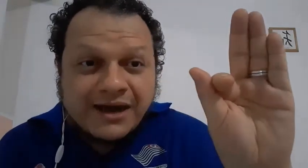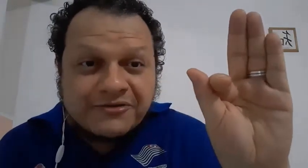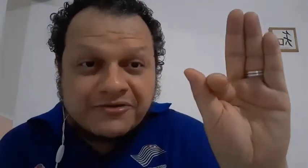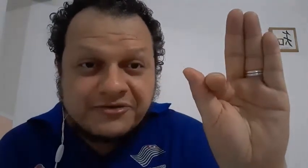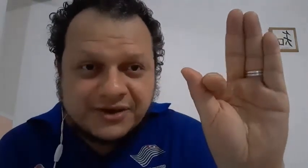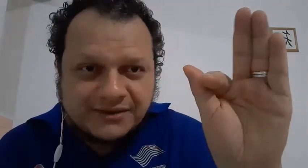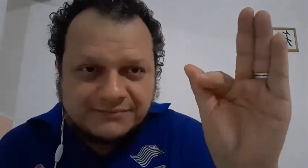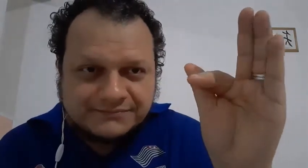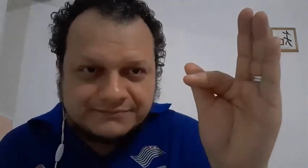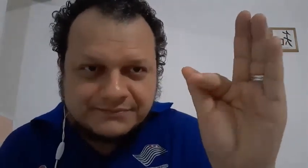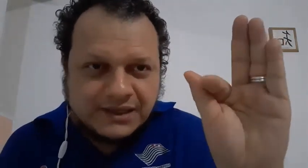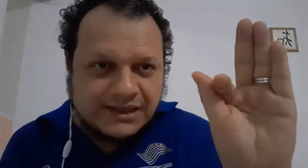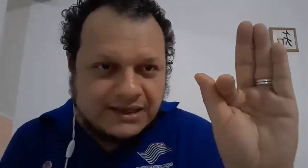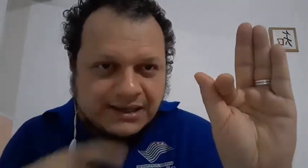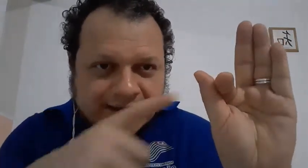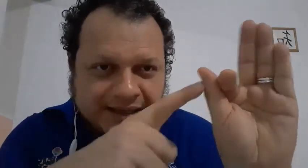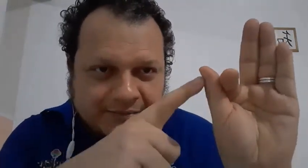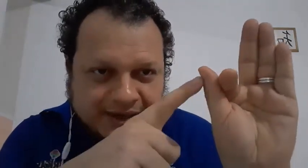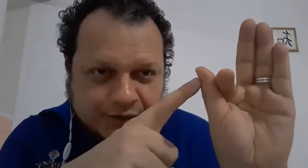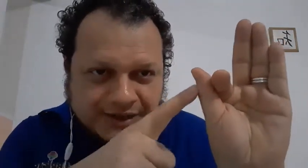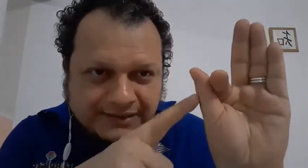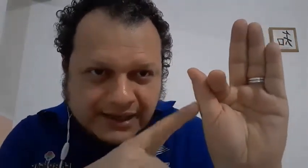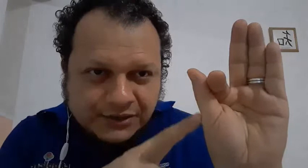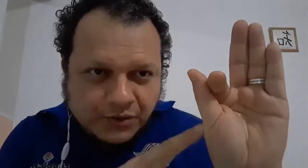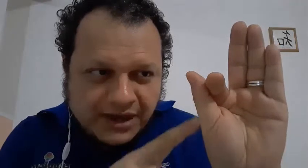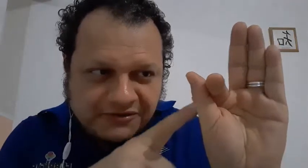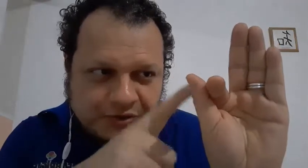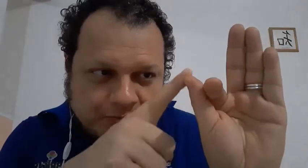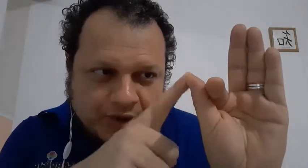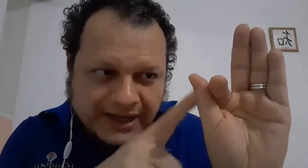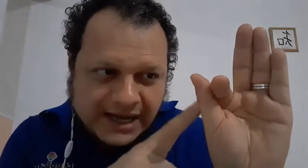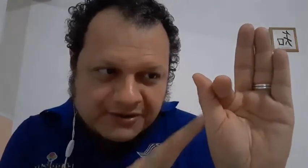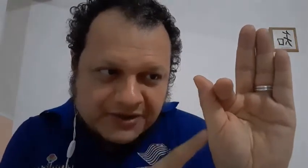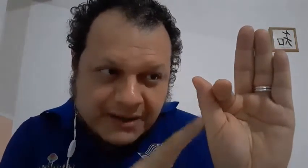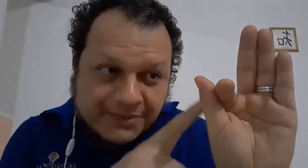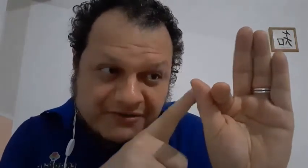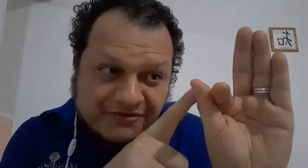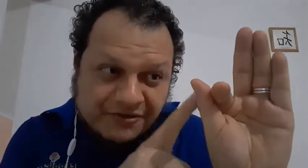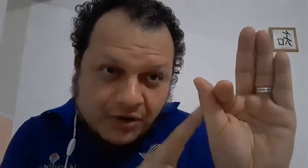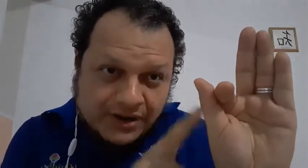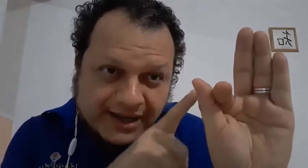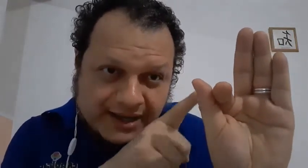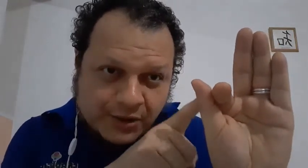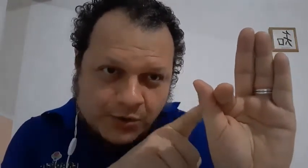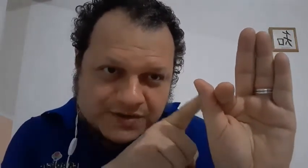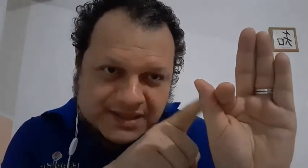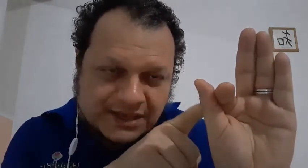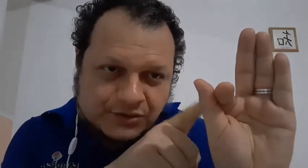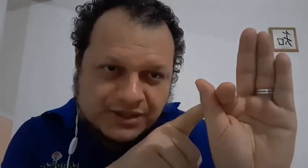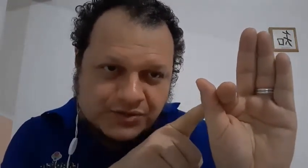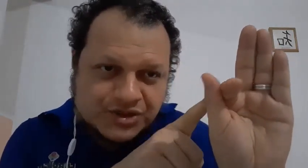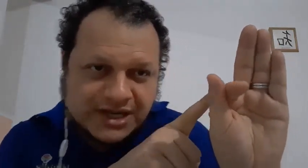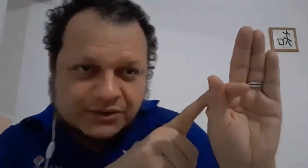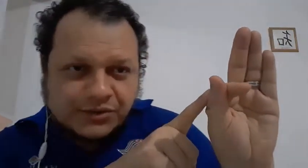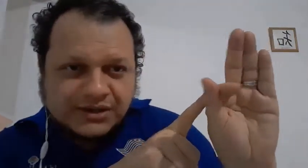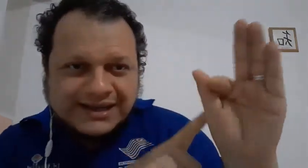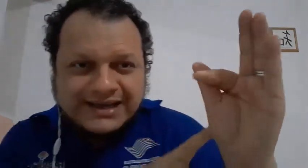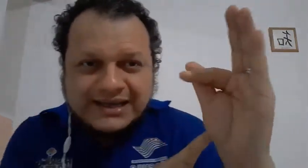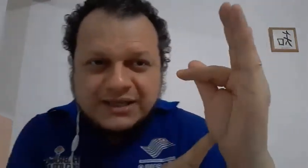F. Lembra que o detalhe do F, o polegar fica para fora, encostado no dedo indicador, e o